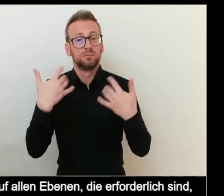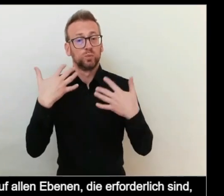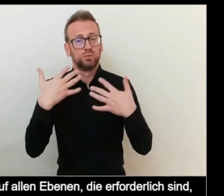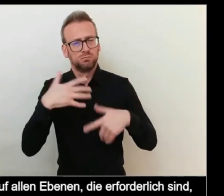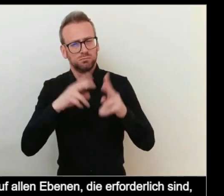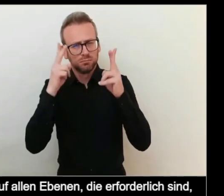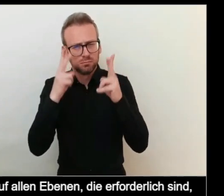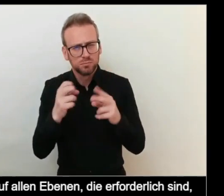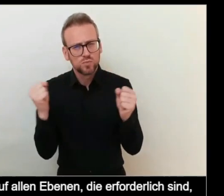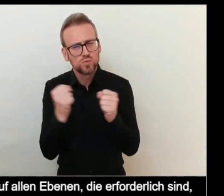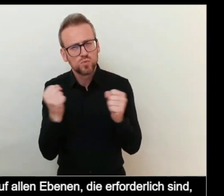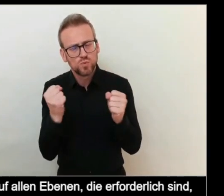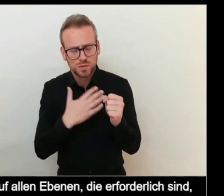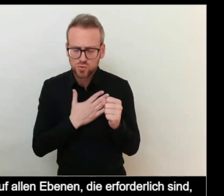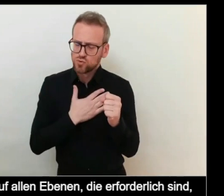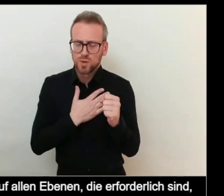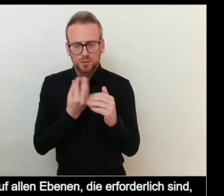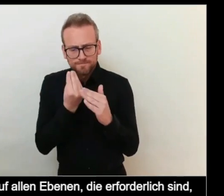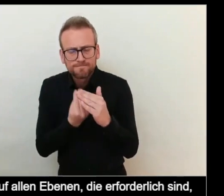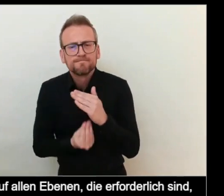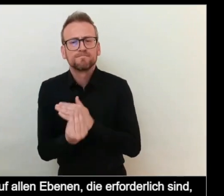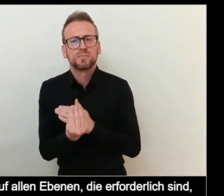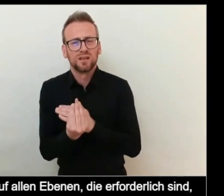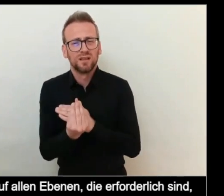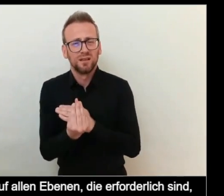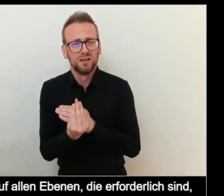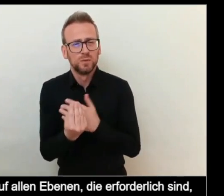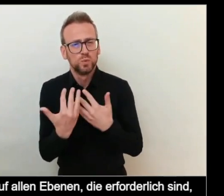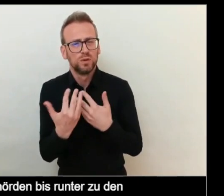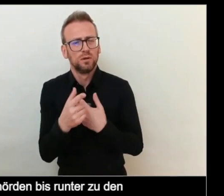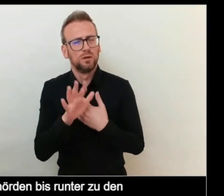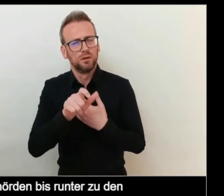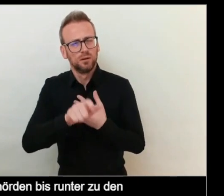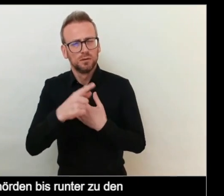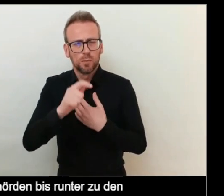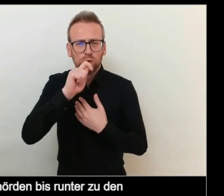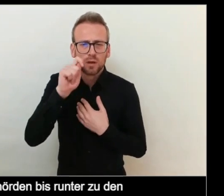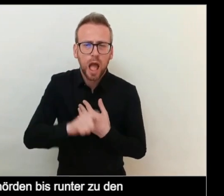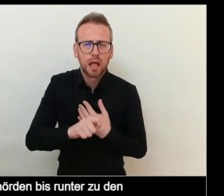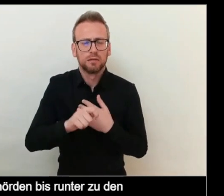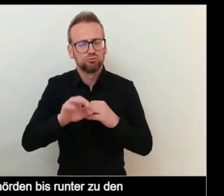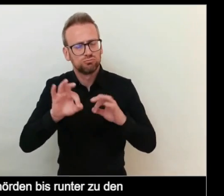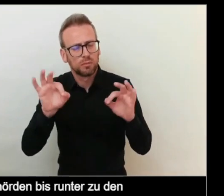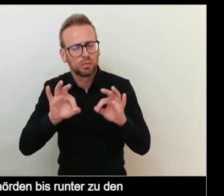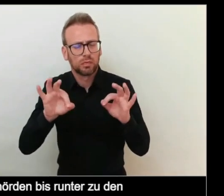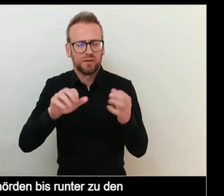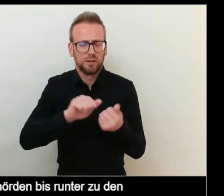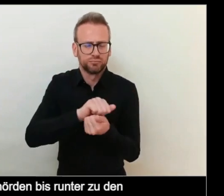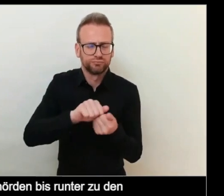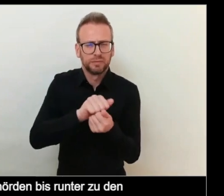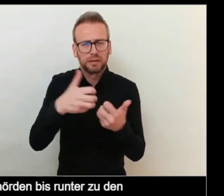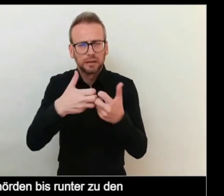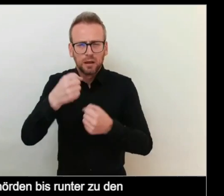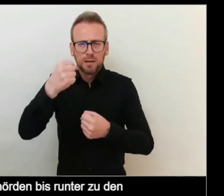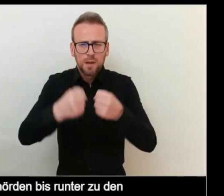Corona beschäftigt. Sie bekommen das ja mit. Die Infektionszahlen steigen